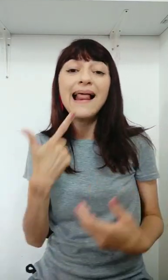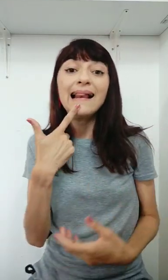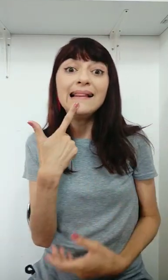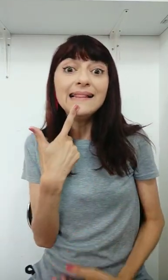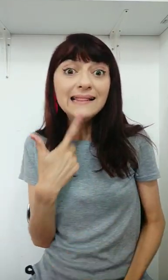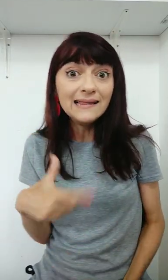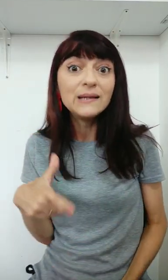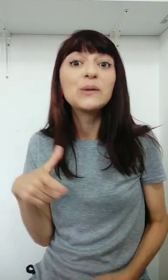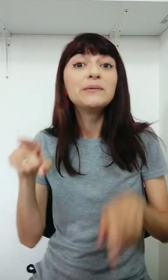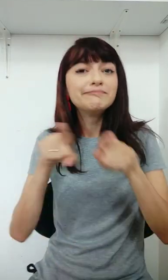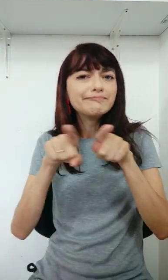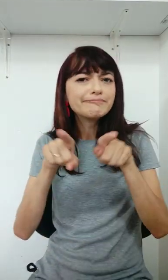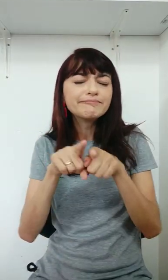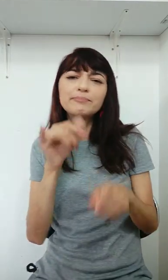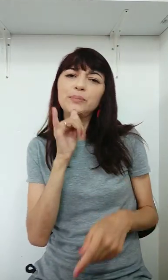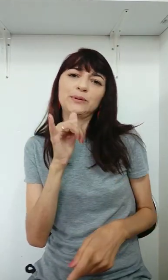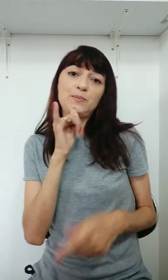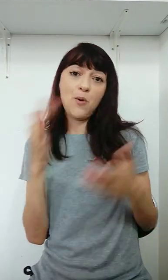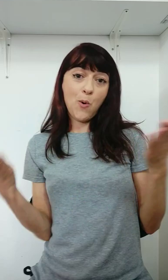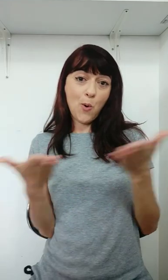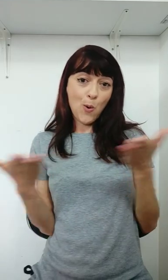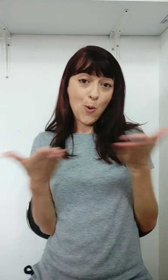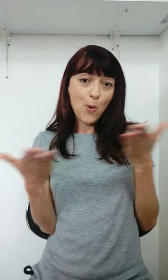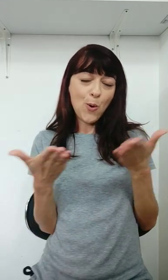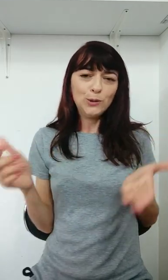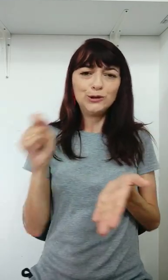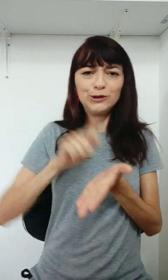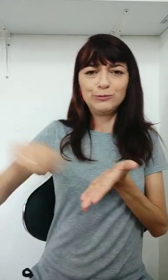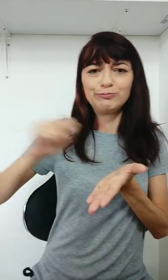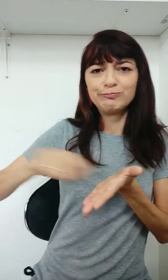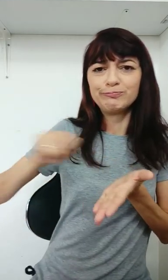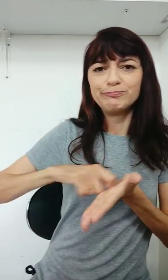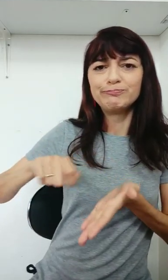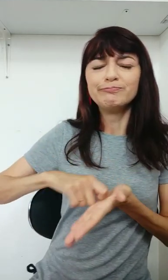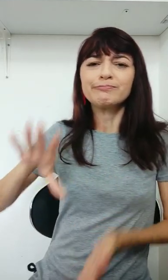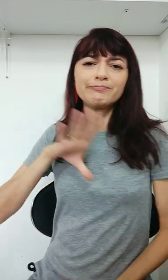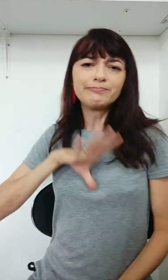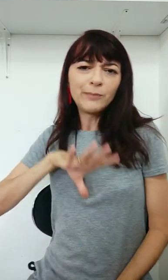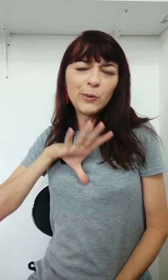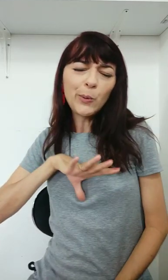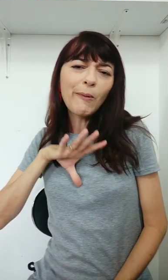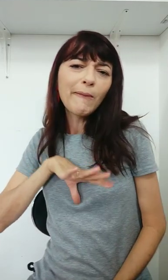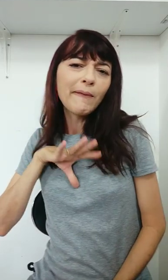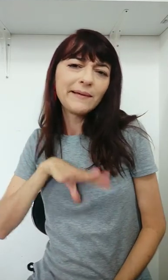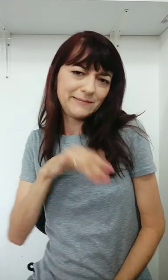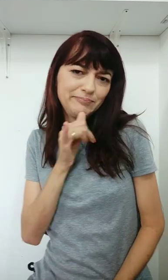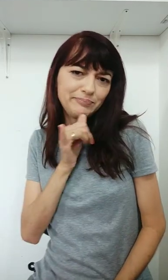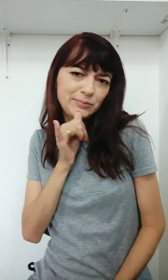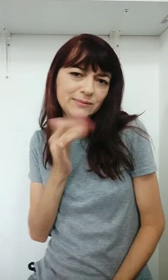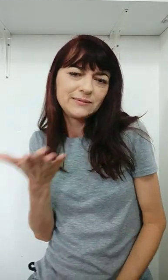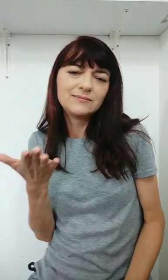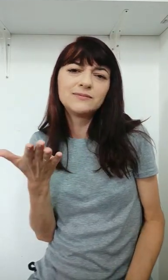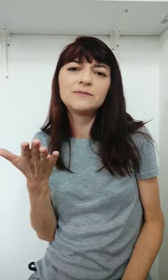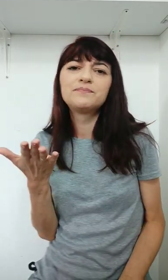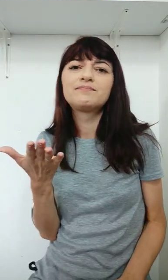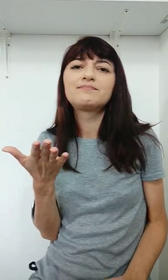de cabelo fosse diferente, talvez a forma de deixar a barba, o bigode seria diferente. A mesma coisa a gente pode comparar com